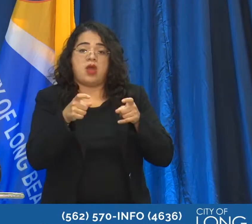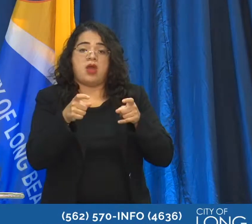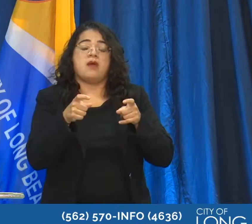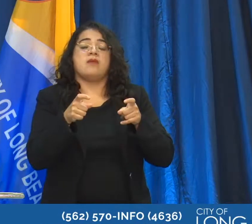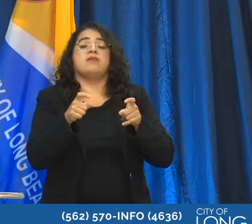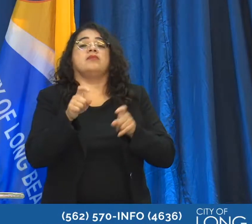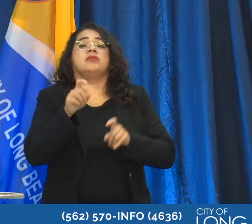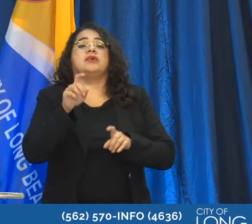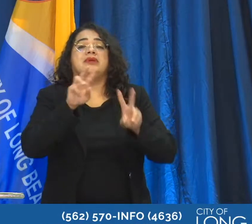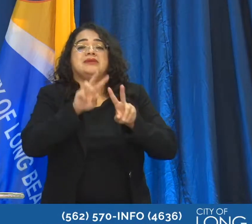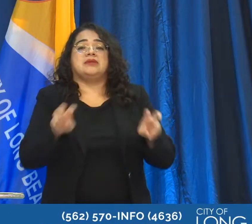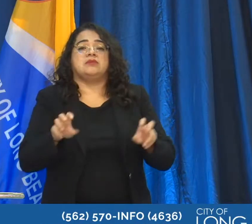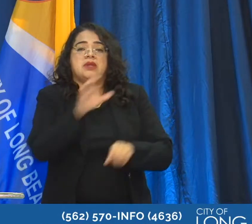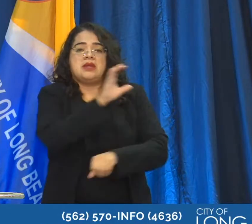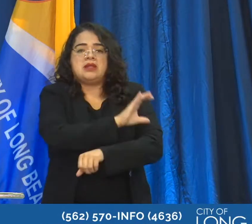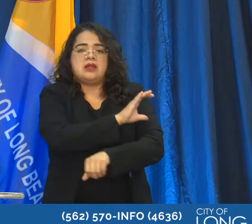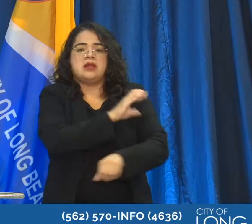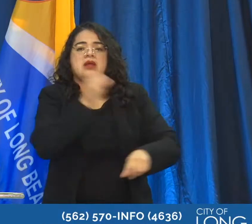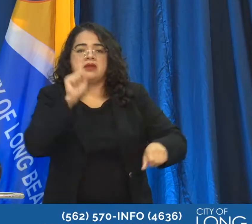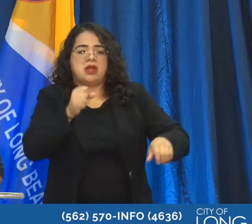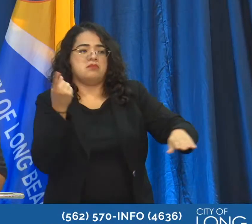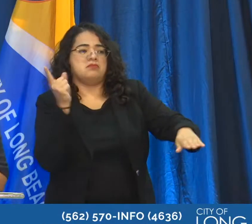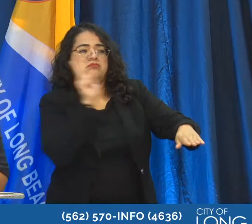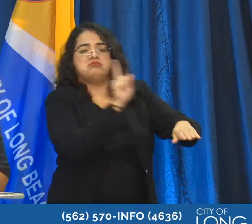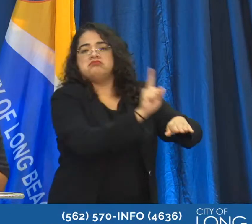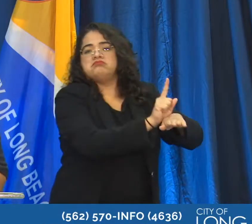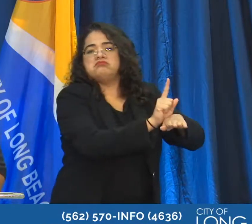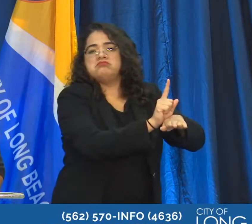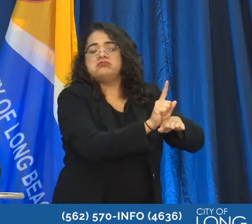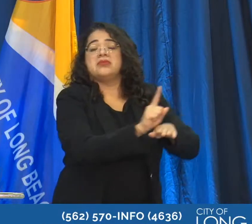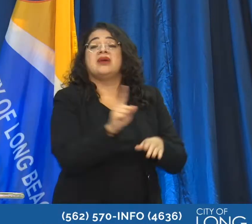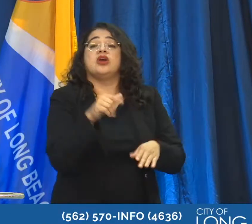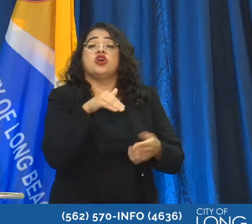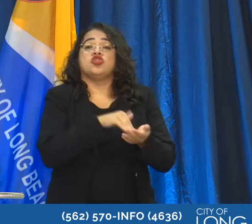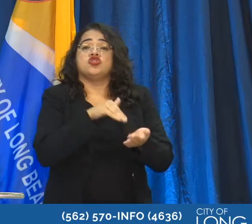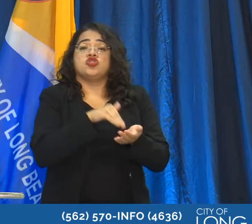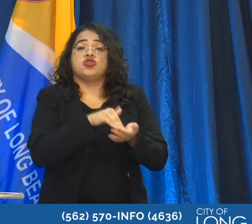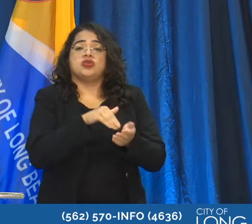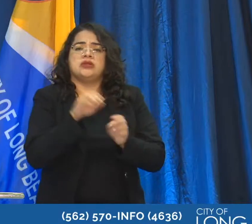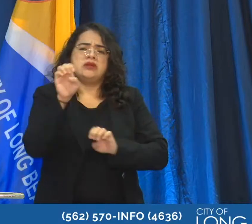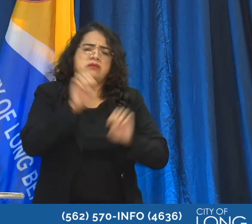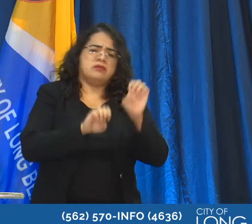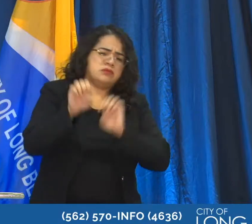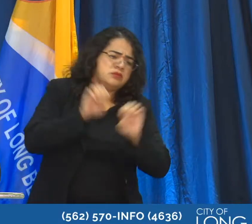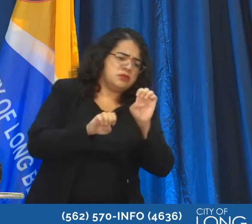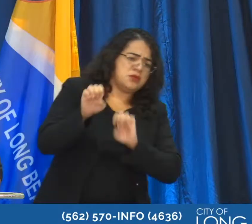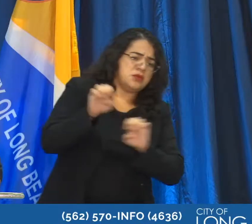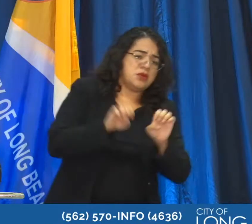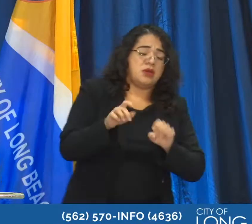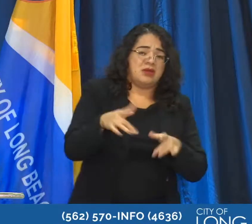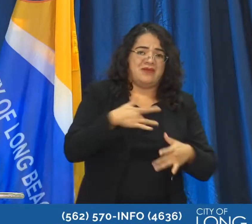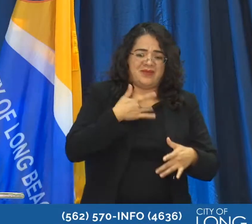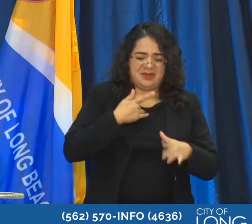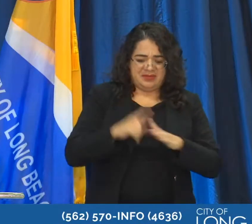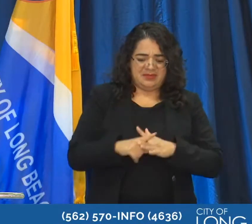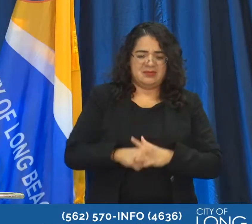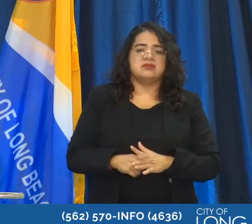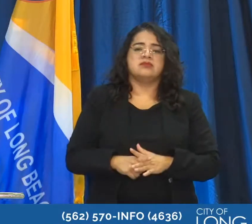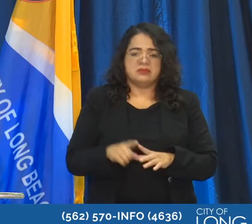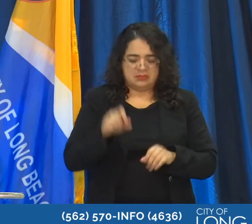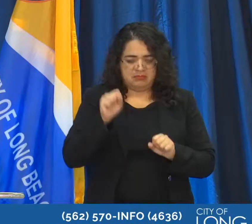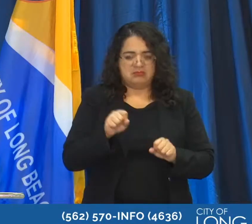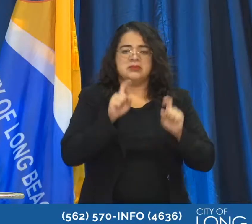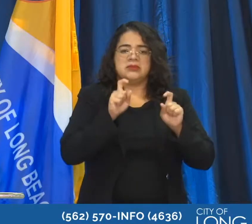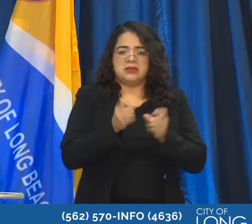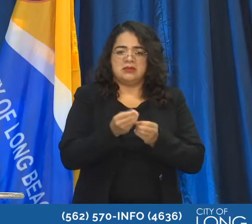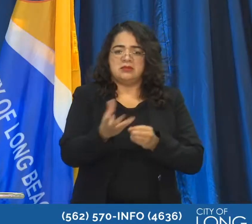rápida. Primero, en mente le van a evaluar un equipo médico y referir para una cita ese mismo día. Pero eso solamente